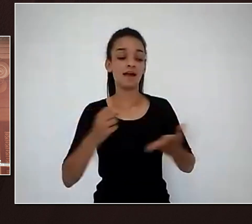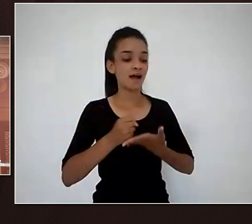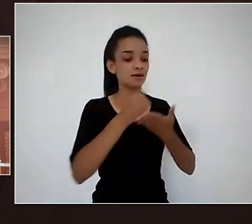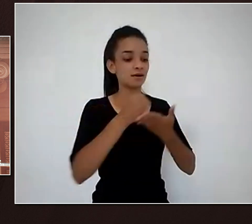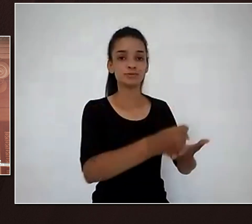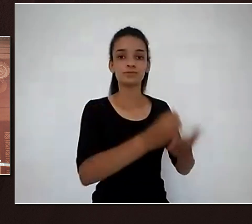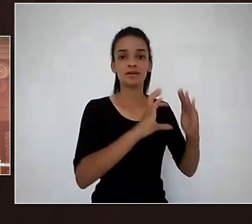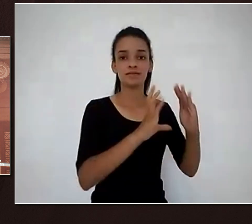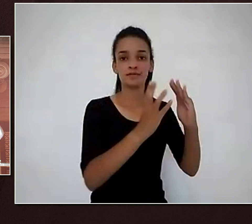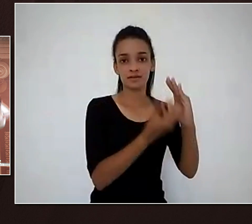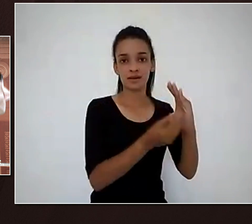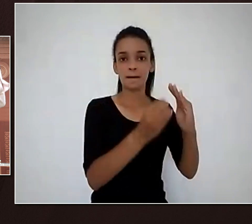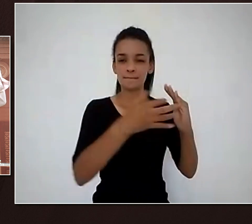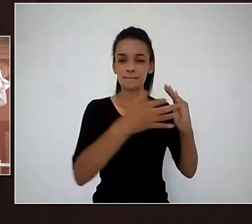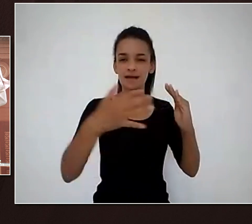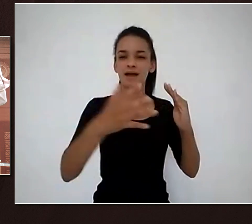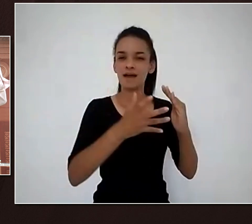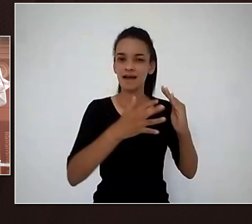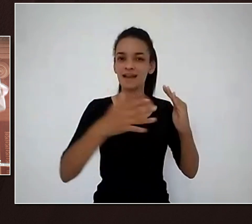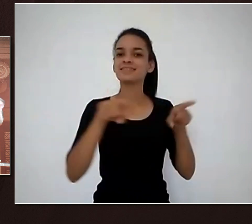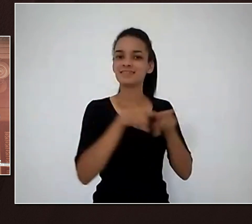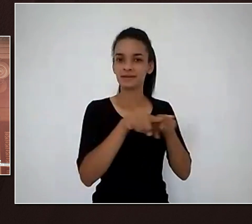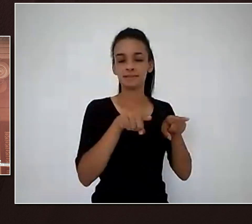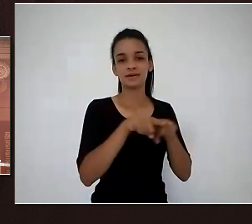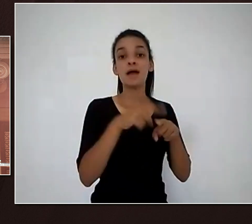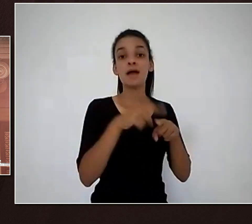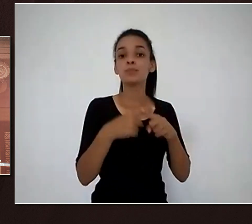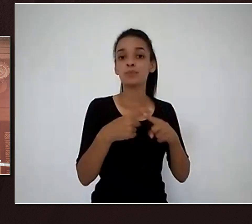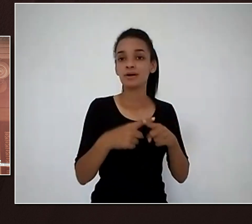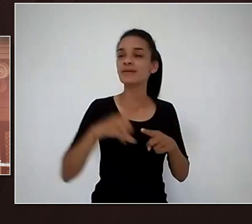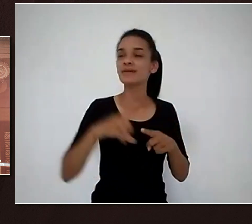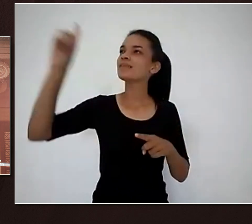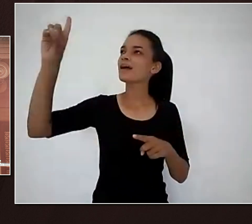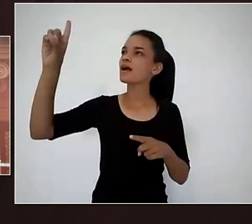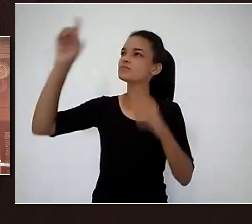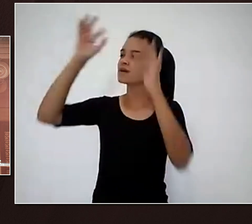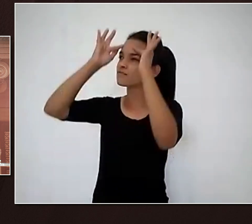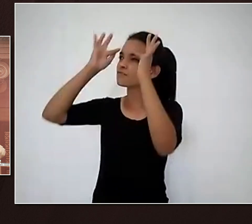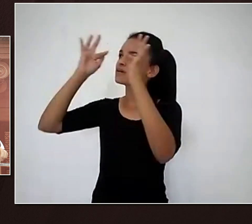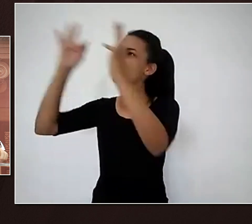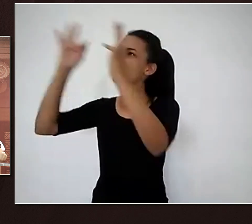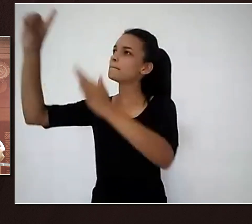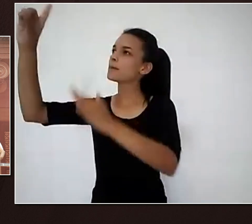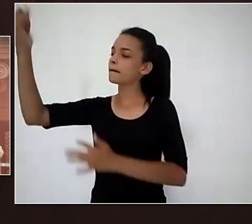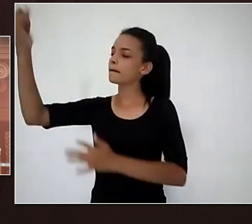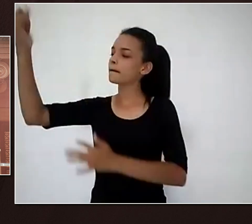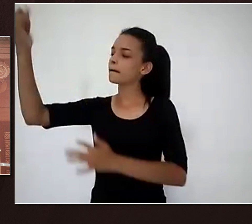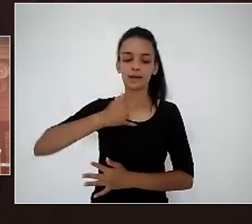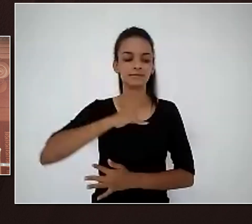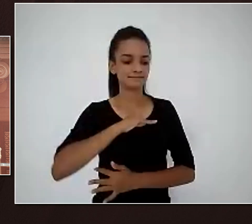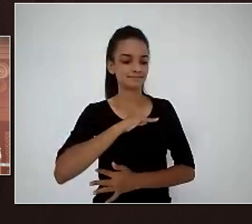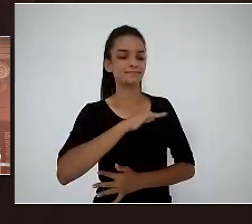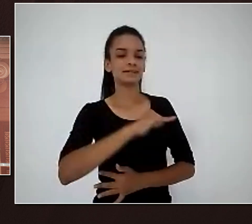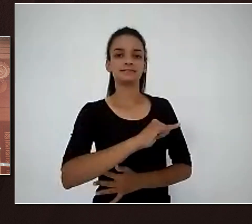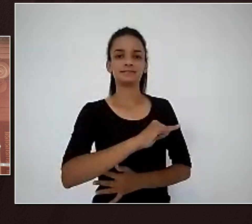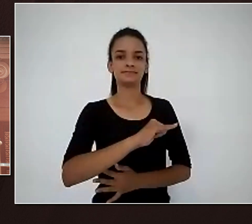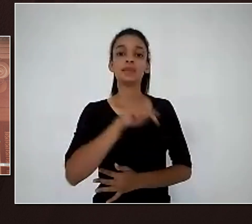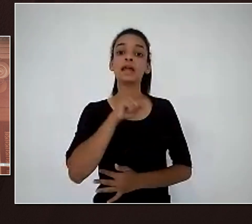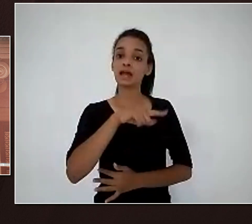fiéis e idôneos da palavra que receberam do Senhor. Eles têm a realidade